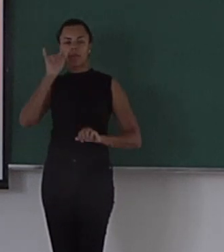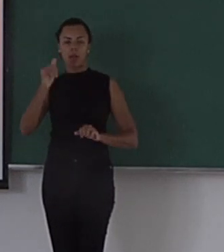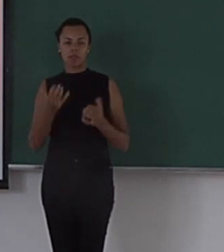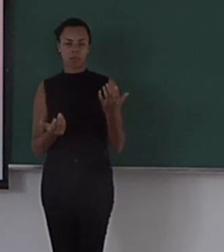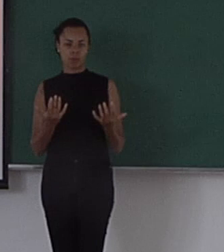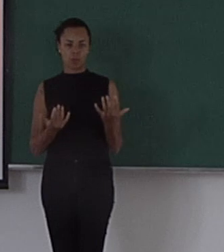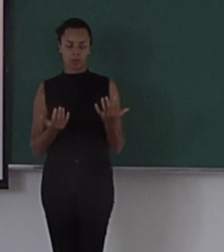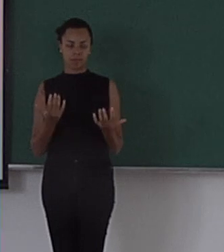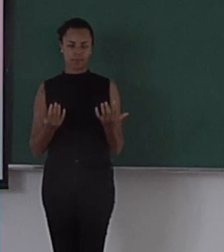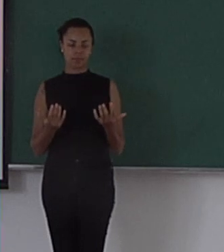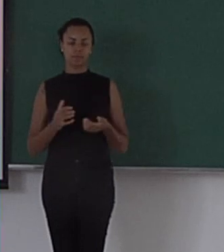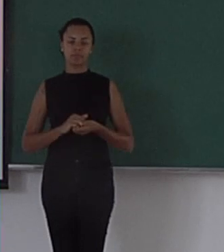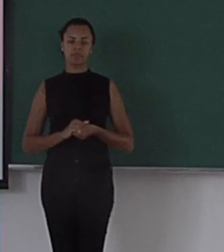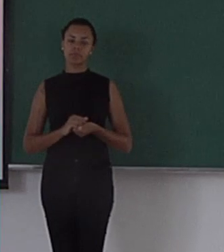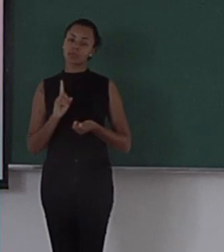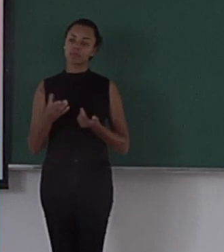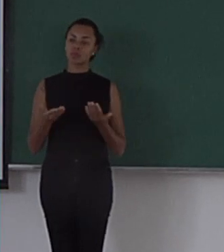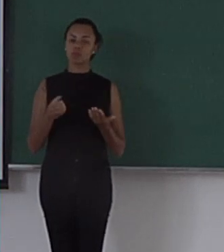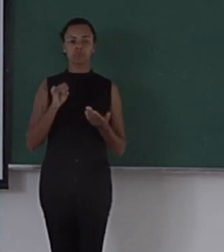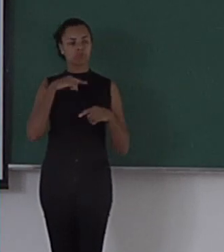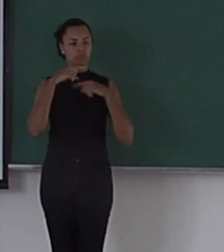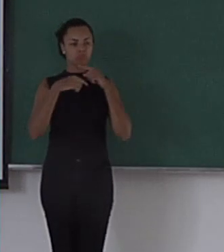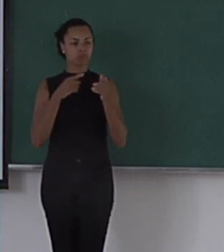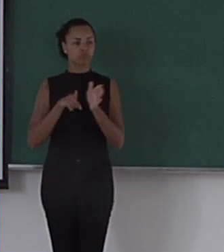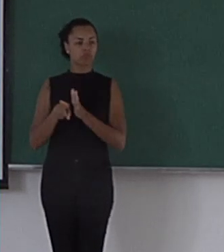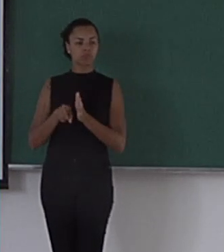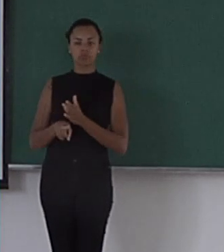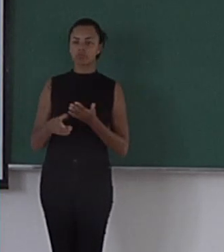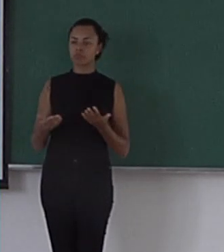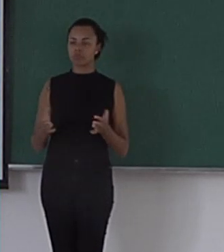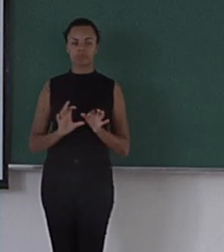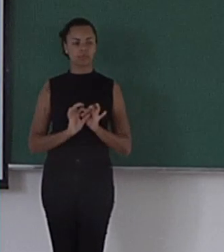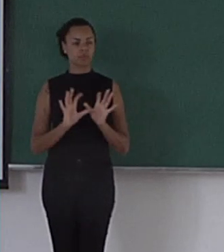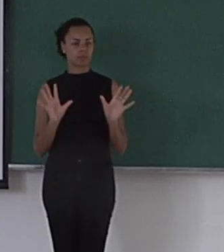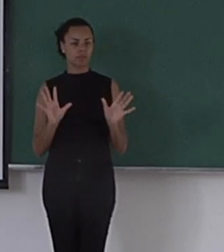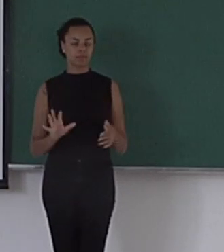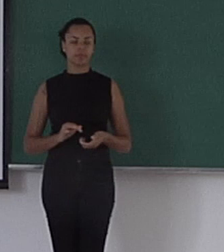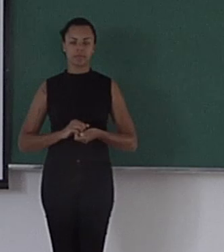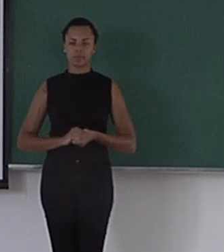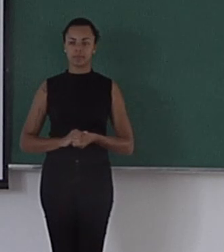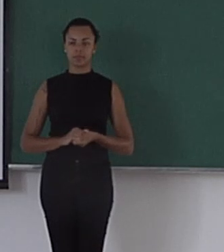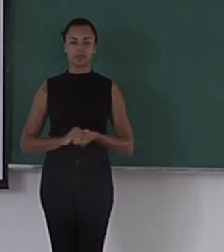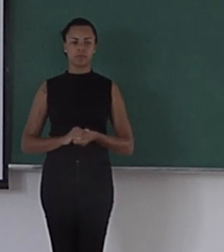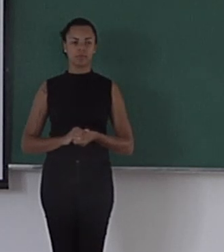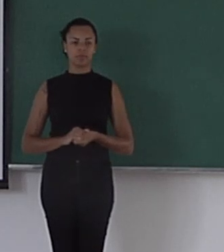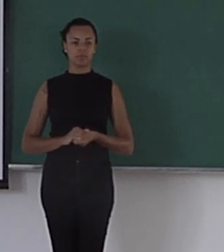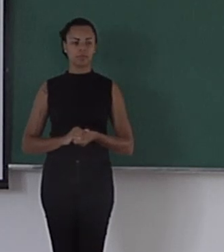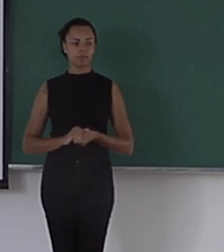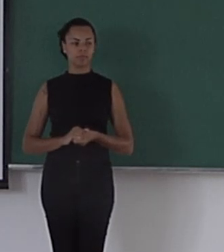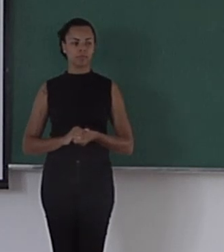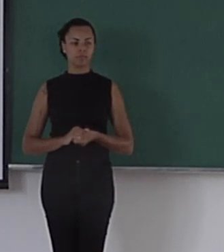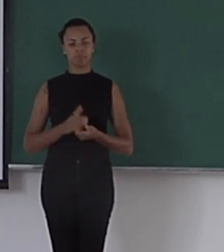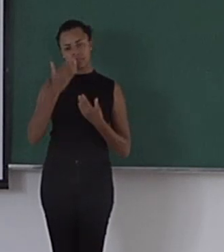Tá? Eu acho que é isso. Se alguém tiver alguma dúvida aí, algum questionamento, eu estou às ordens. Se puder ajudar em alguma